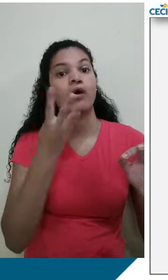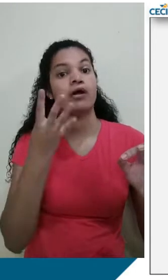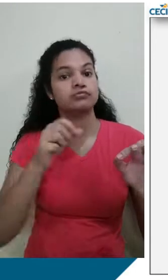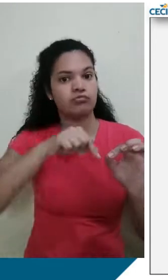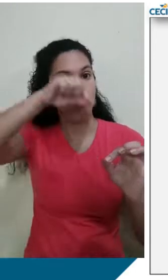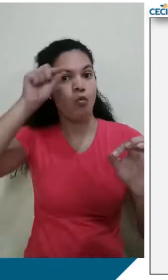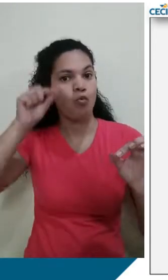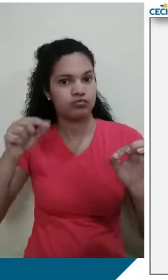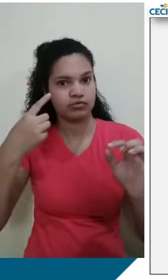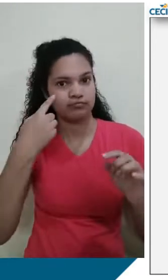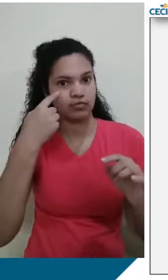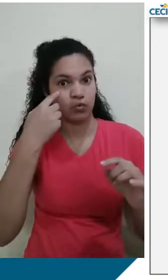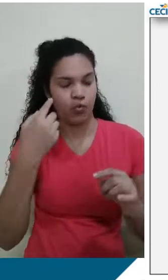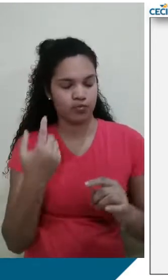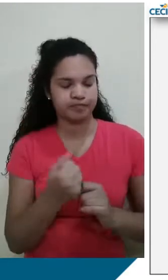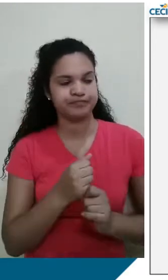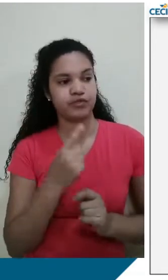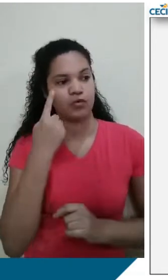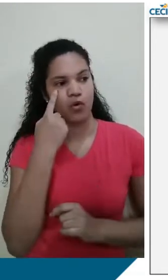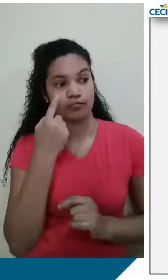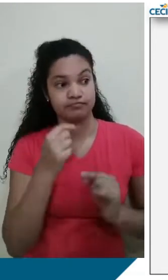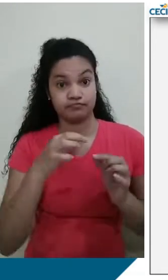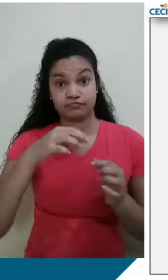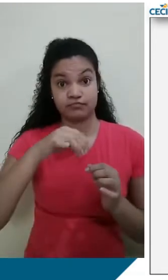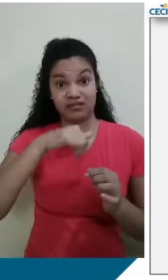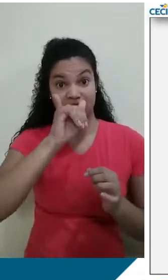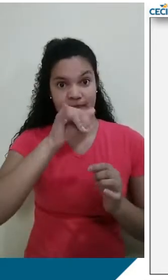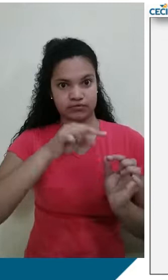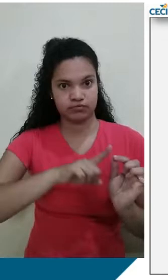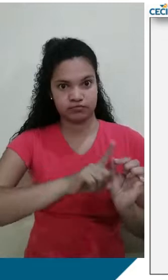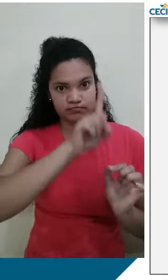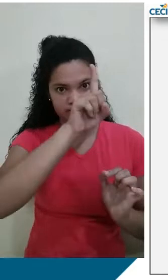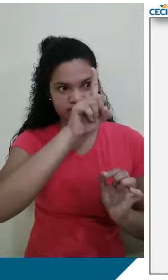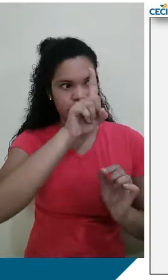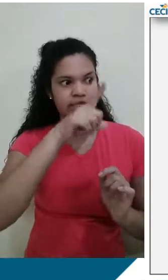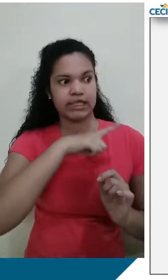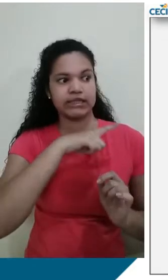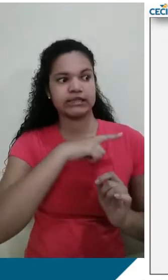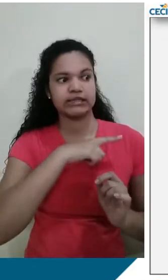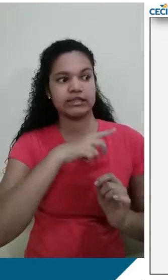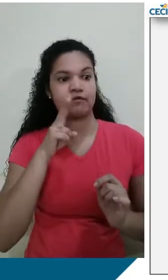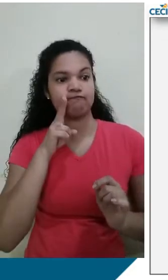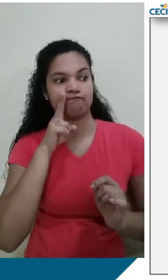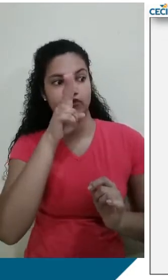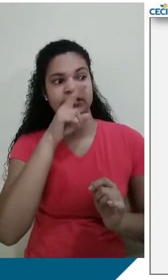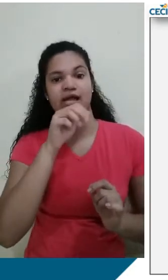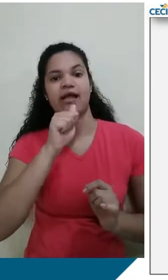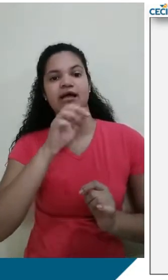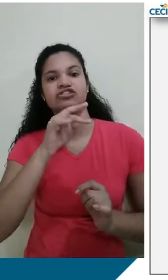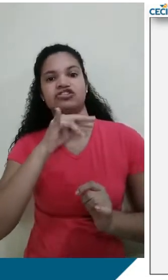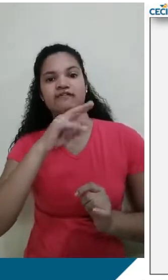da retina. Portanto, no eixo das ordenadas, no eixo Y, nós temos a intensidade de